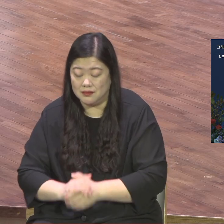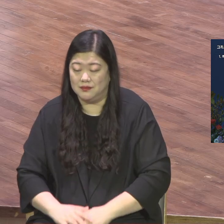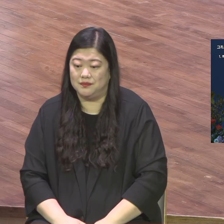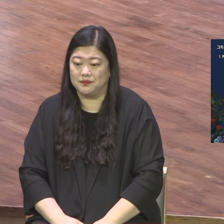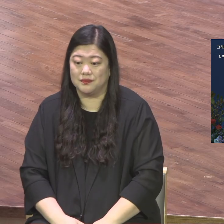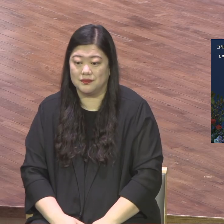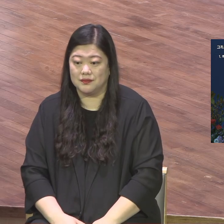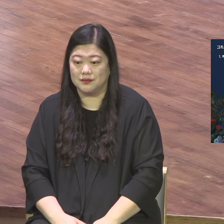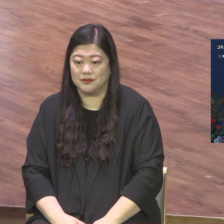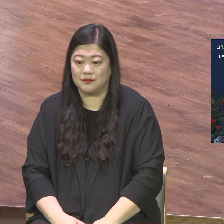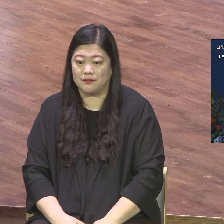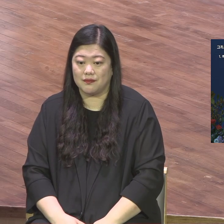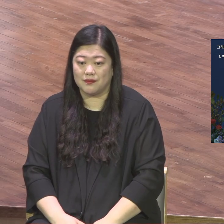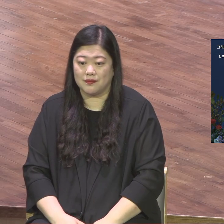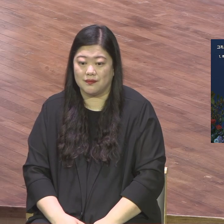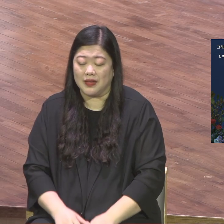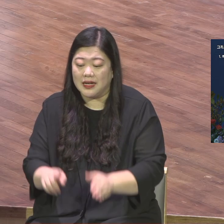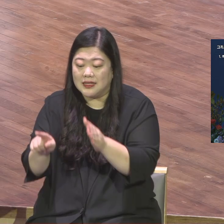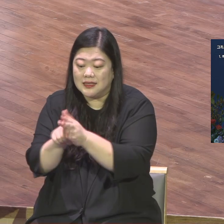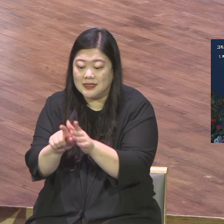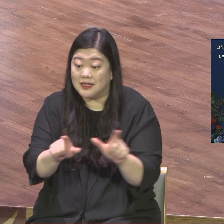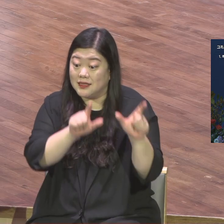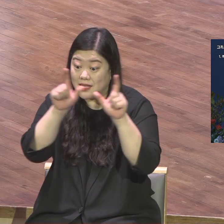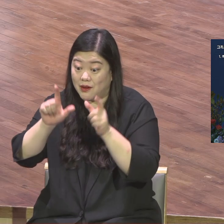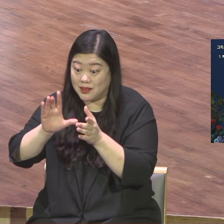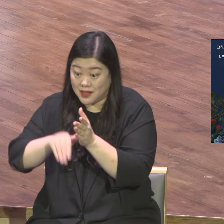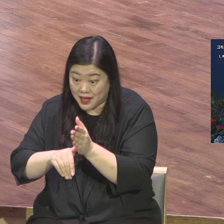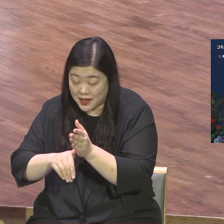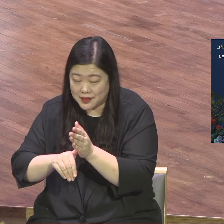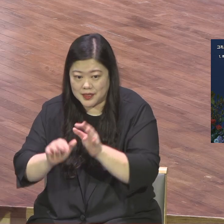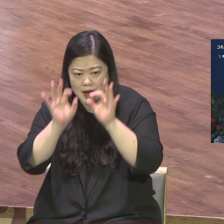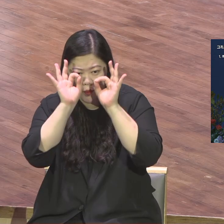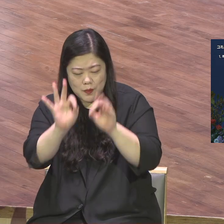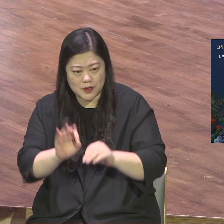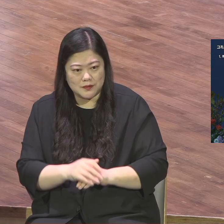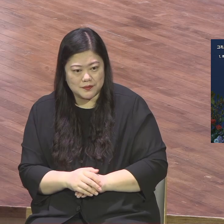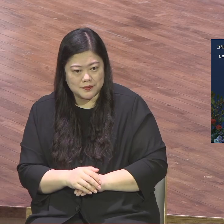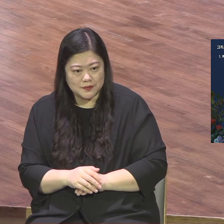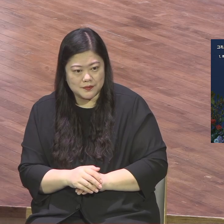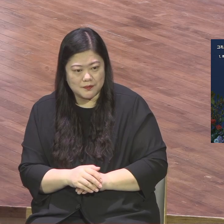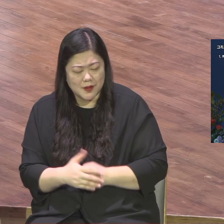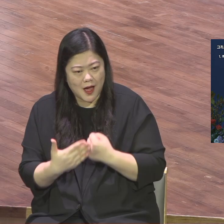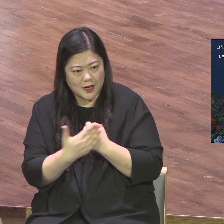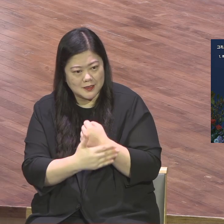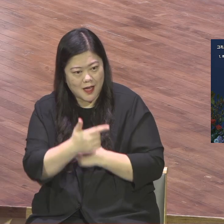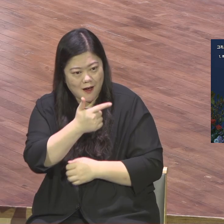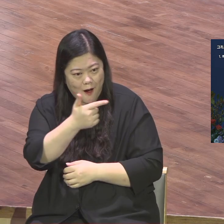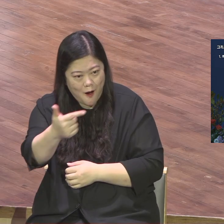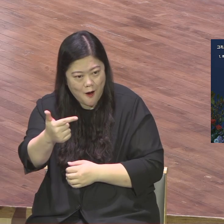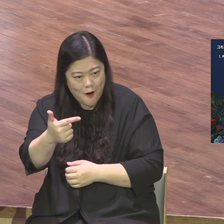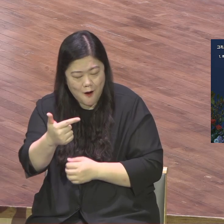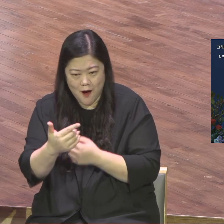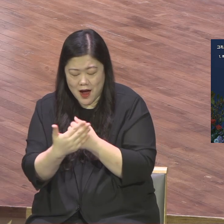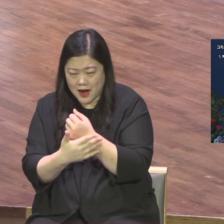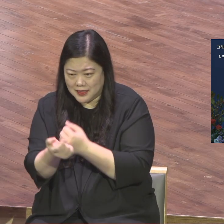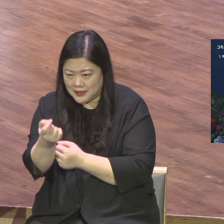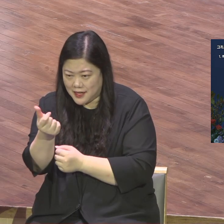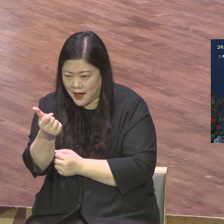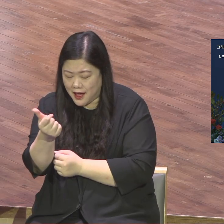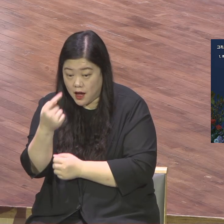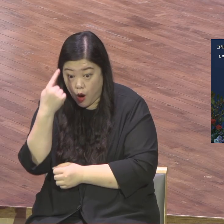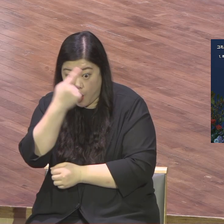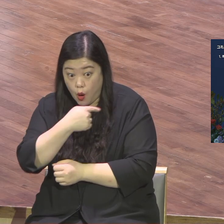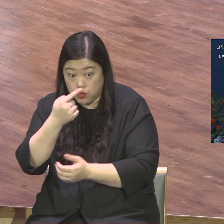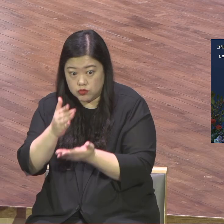신앙생활 하면서 정말 구원받은 하나님이가 하나님 은혜가 얼마나 큰지 구원받은 것이 얼마나 감격스러운지